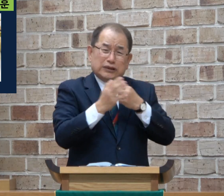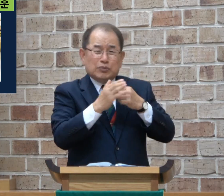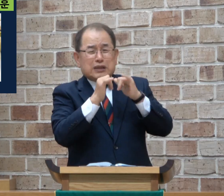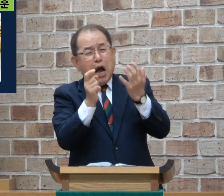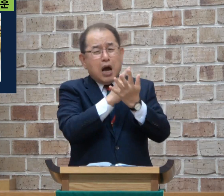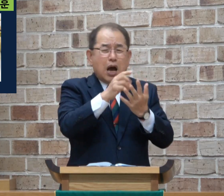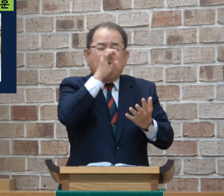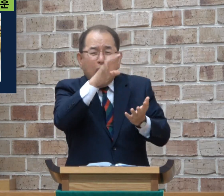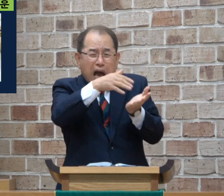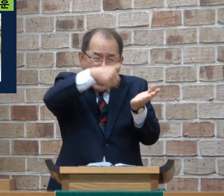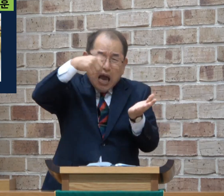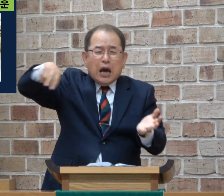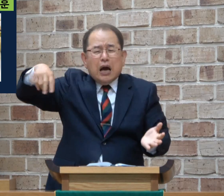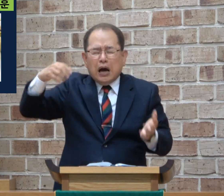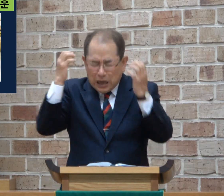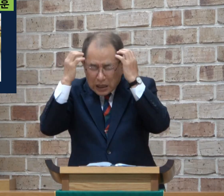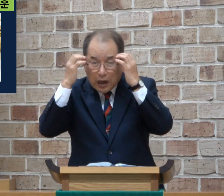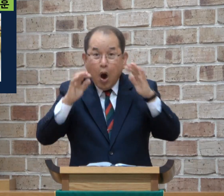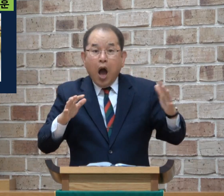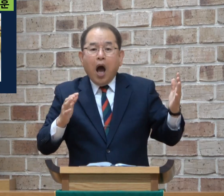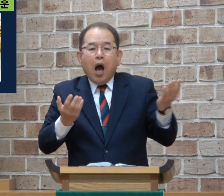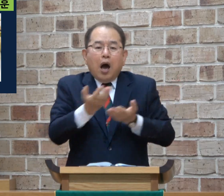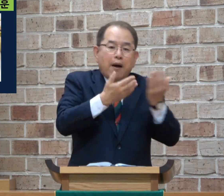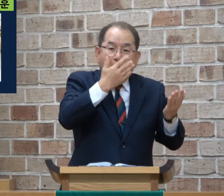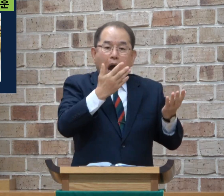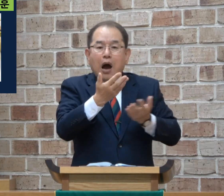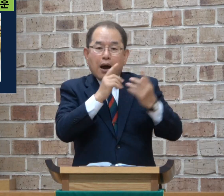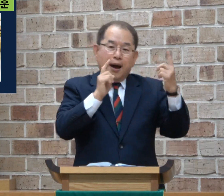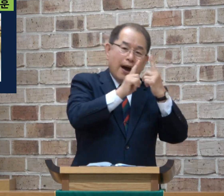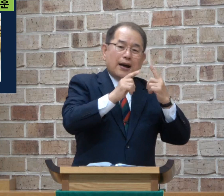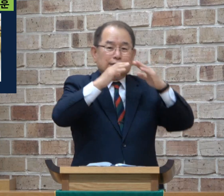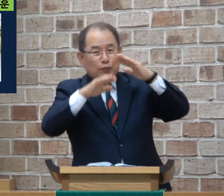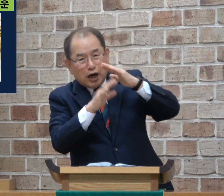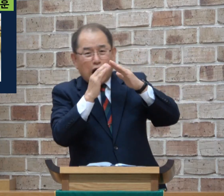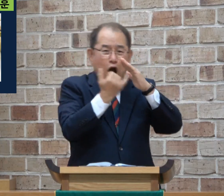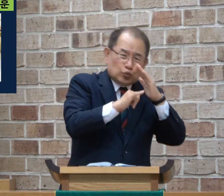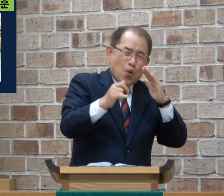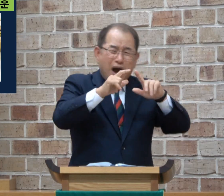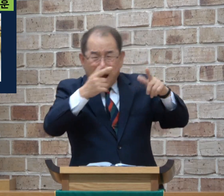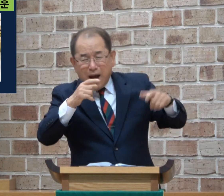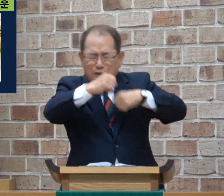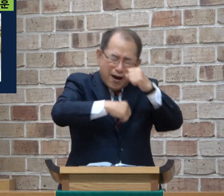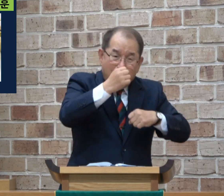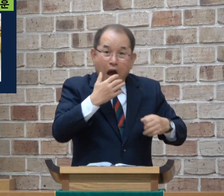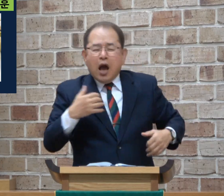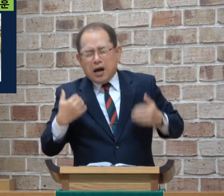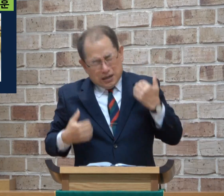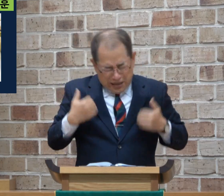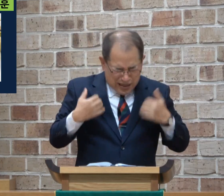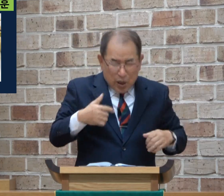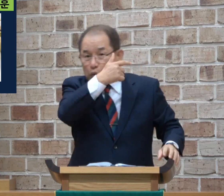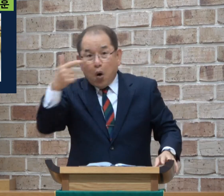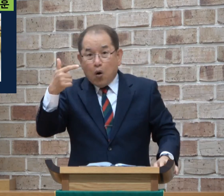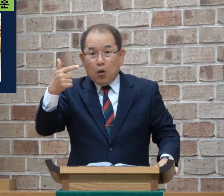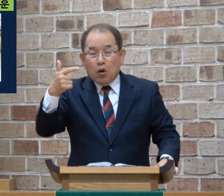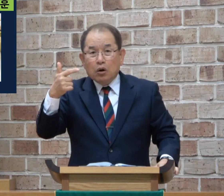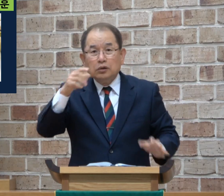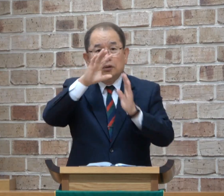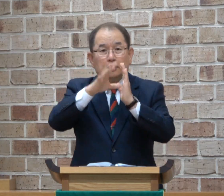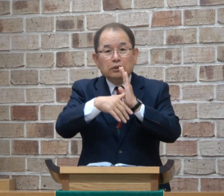정말 그 고통에서 벗어났을 때 가족들을 다시 만나고 정말 너무 기뻤을 것입니다. 그런데